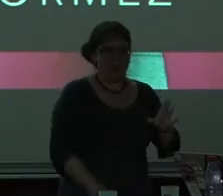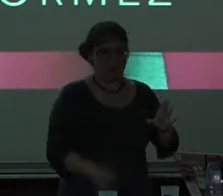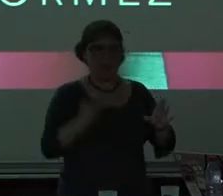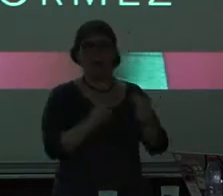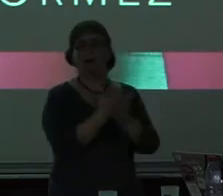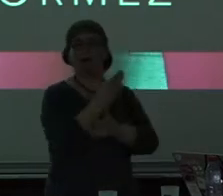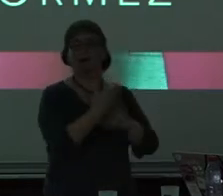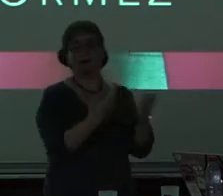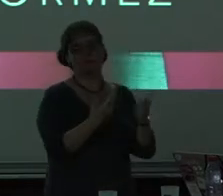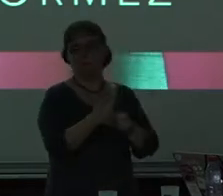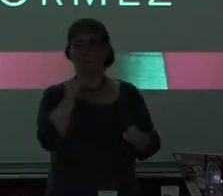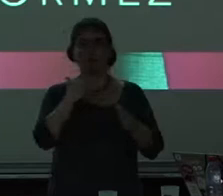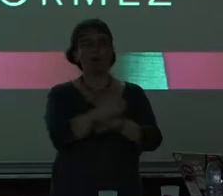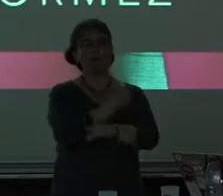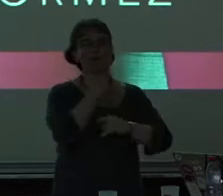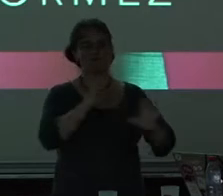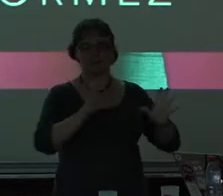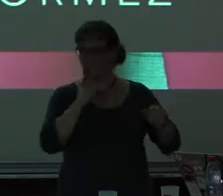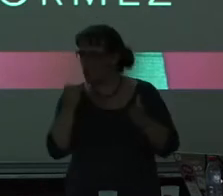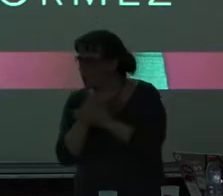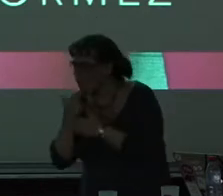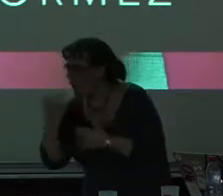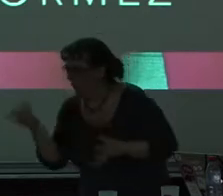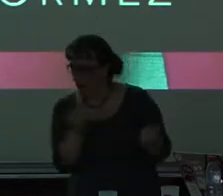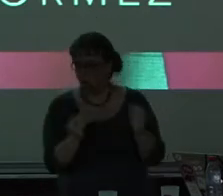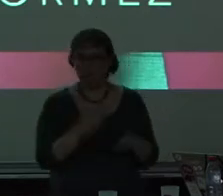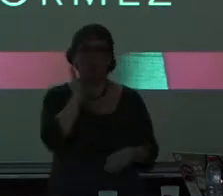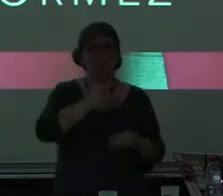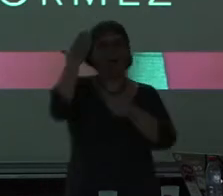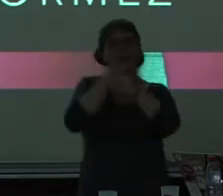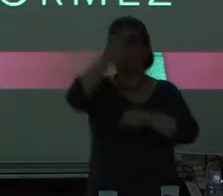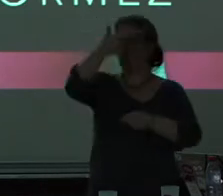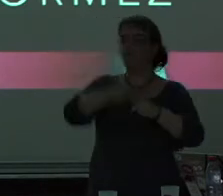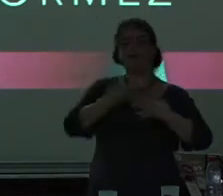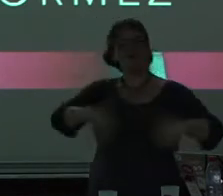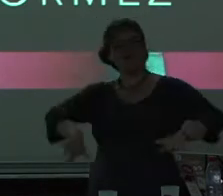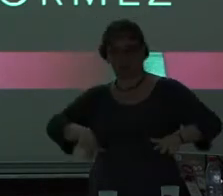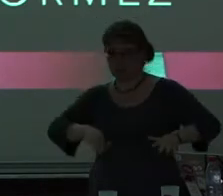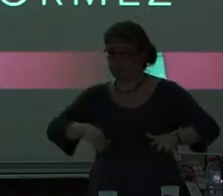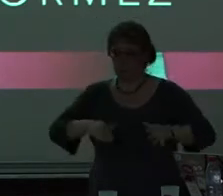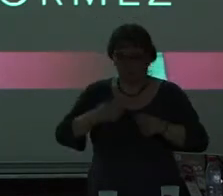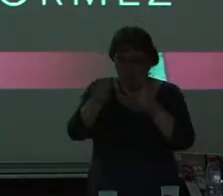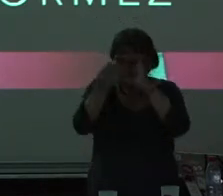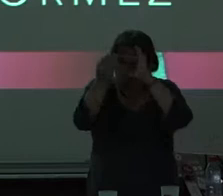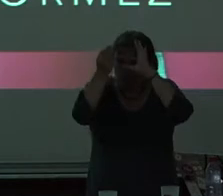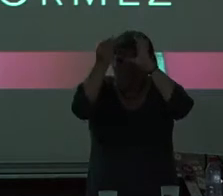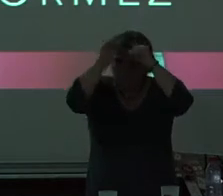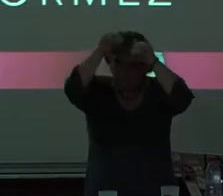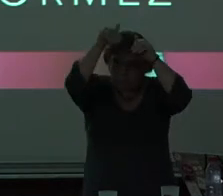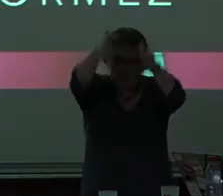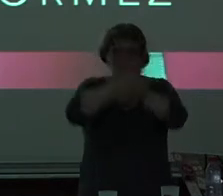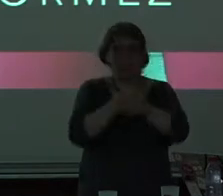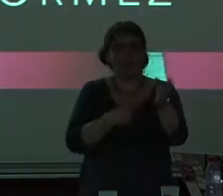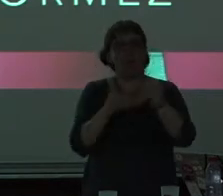n'avez jamais fini d'apprendre. Et quand vous vous formez, vous le faites aussi pour que tout dans votre tête soit